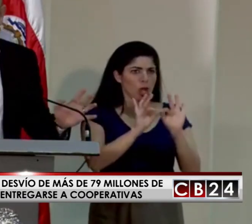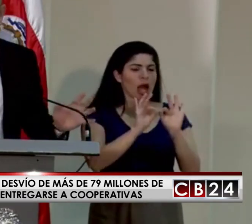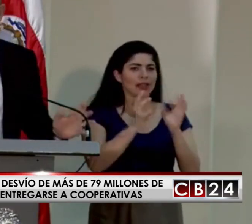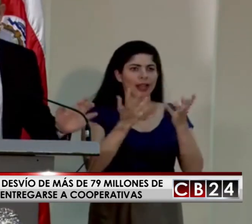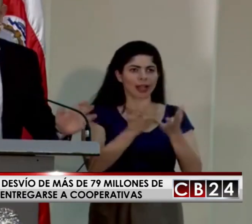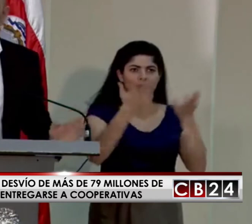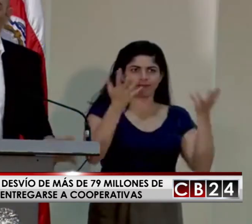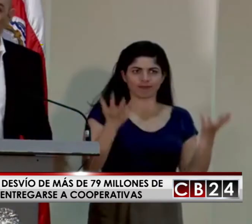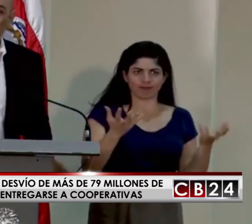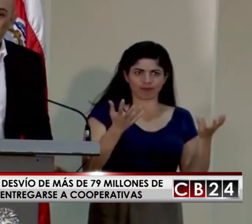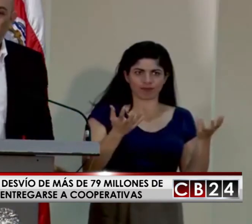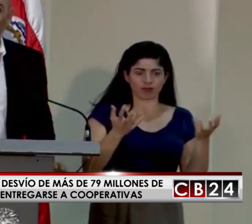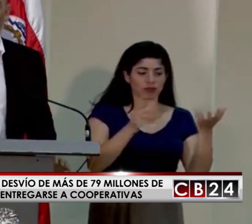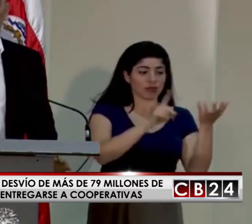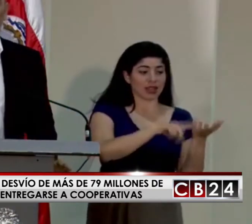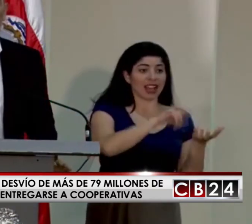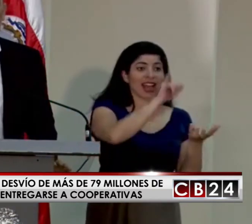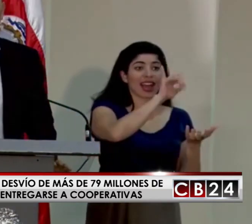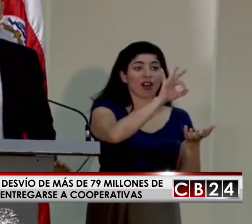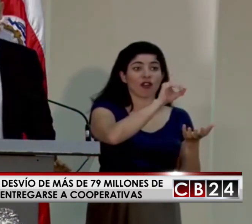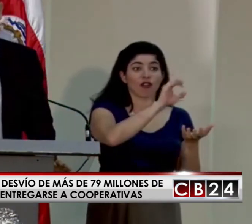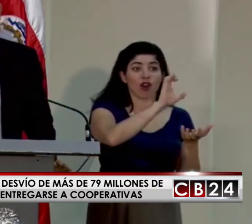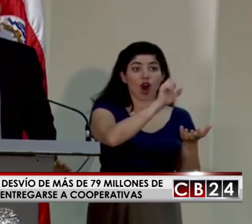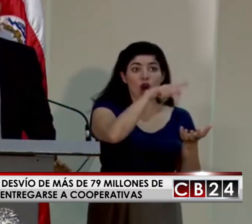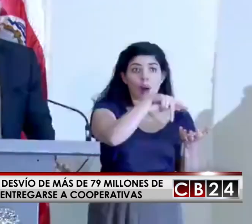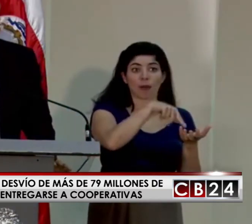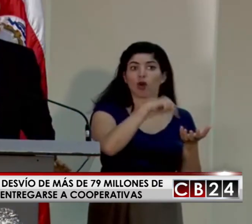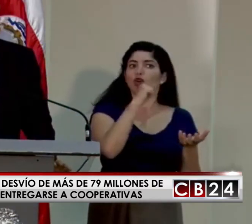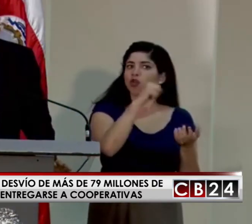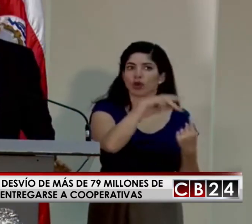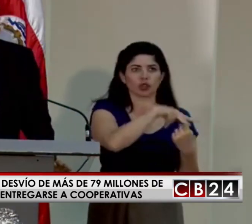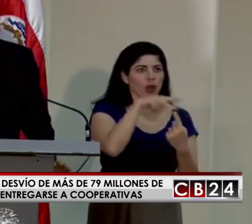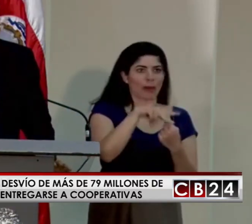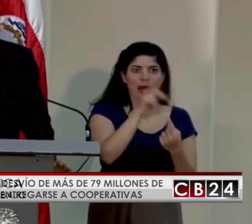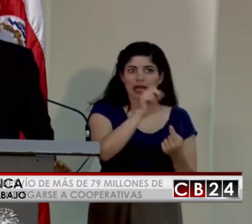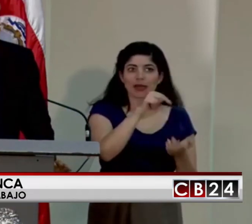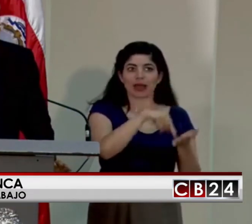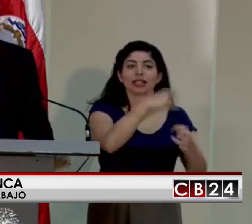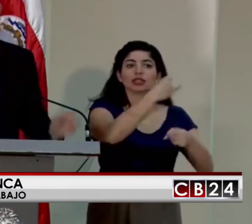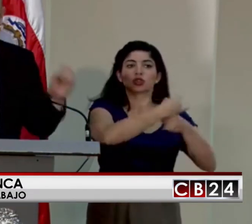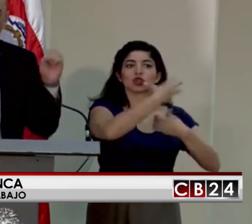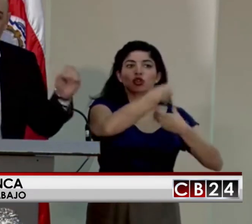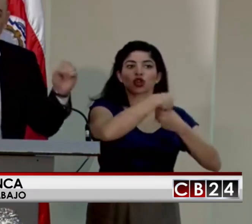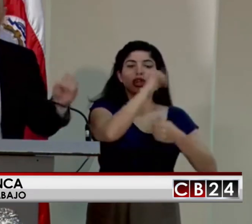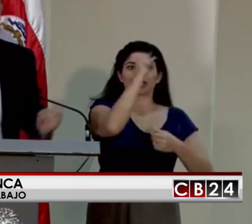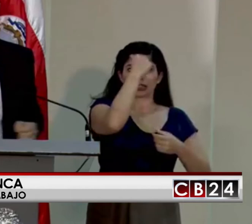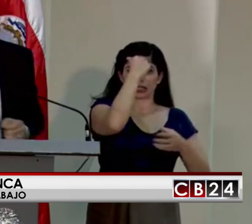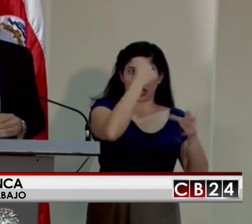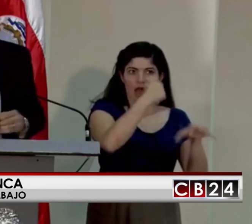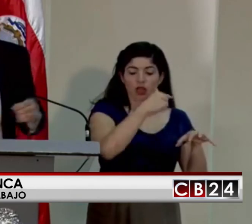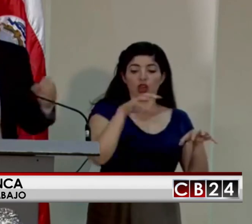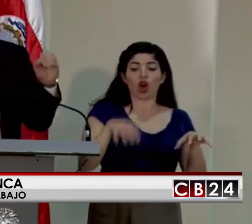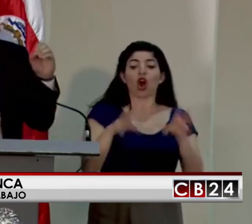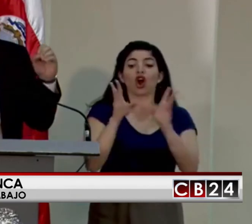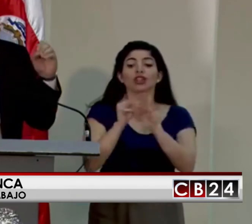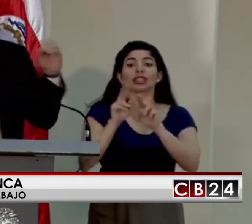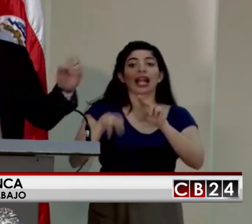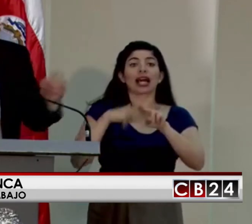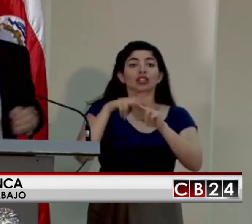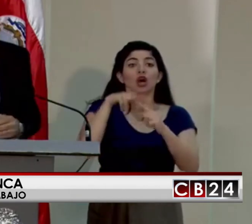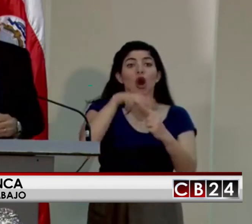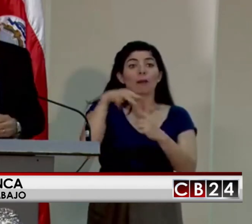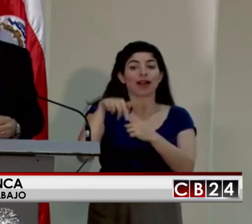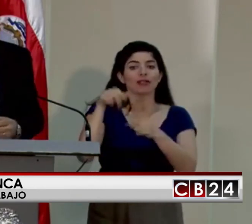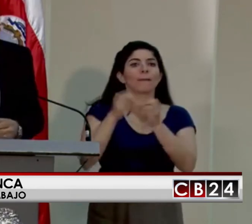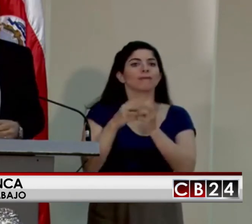separar. Infocop no es una cooperativa, Infocop es una entidad del Estado y el Consejo Nacional de Cooperativas es una entidad